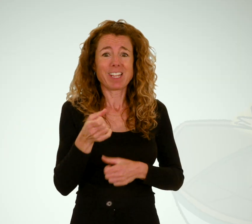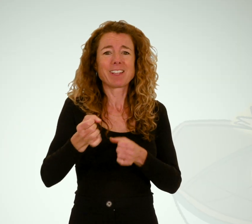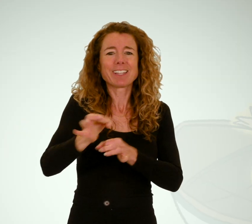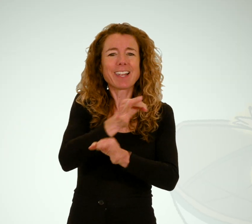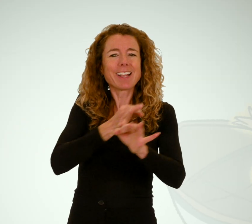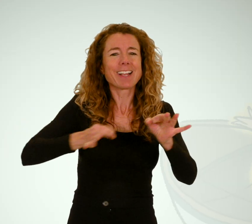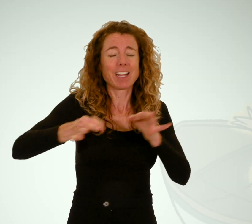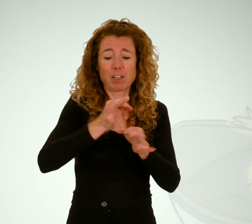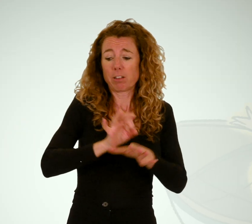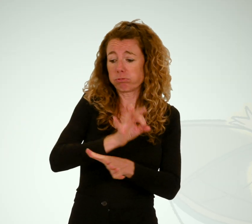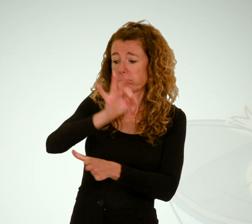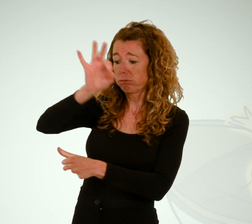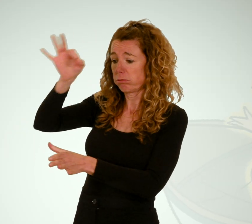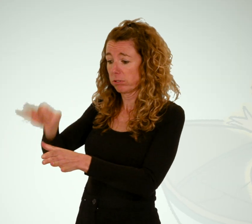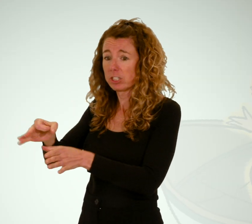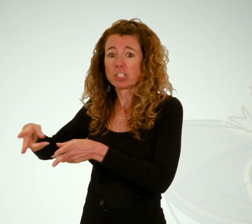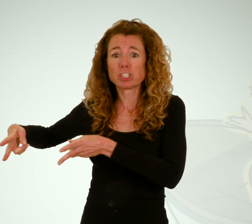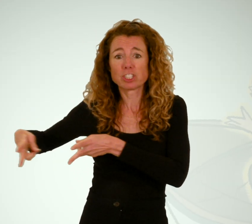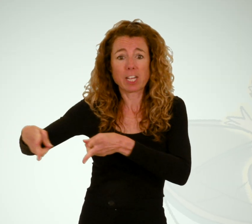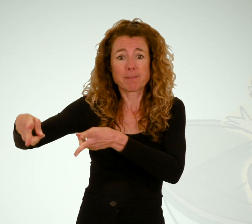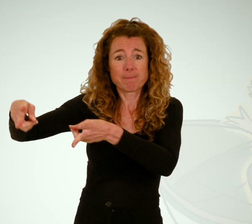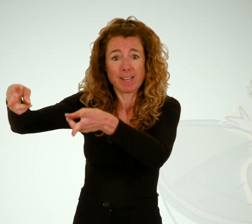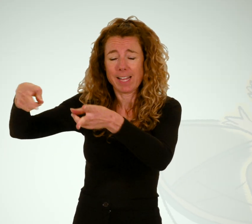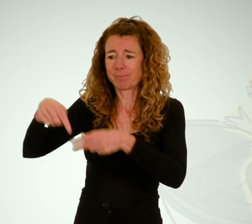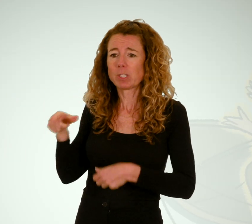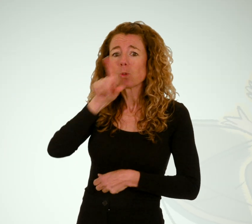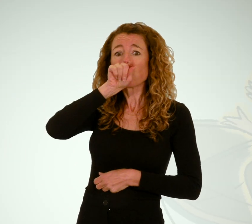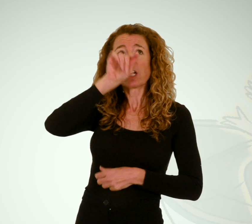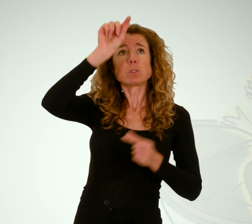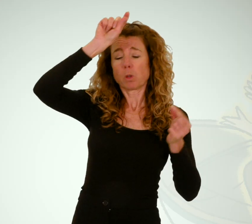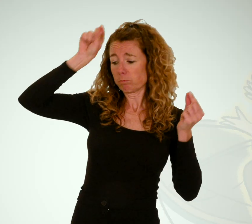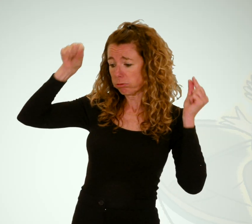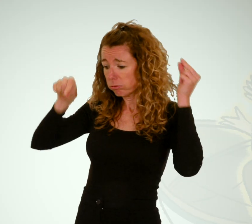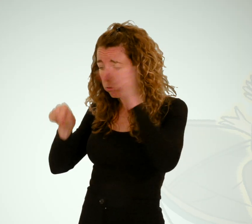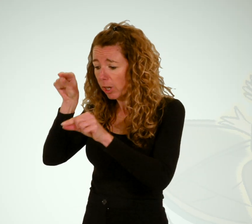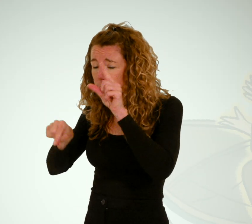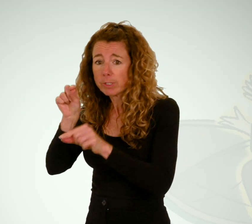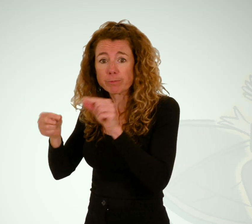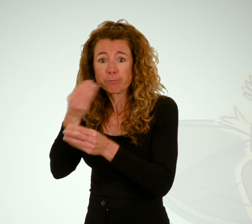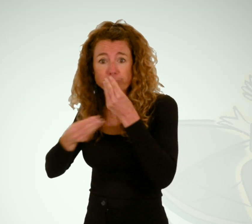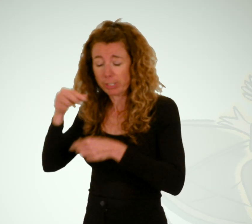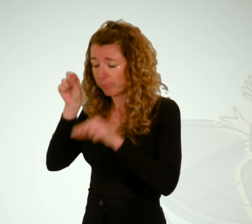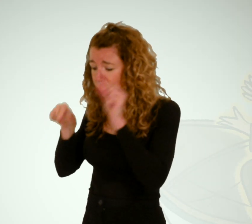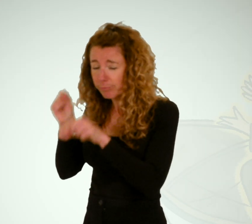Pendant qu'il sème, une partie des graines tombe au bord du chemin. Les oiseaux viennent et ils mangent tout.